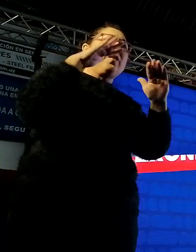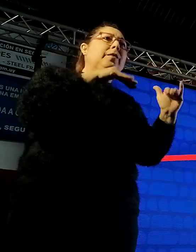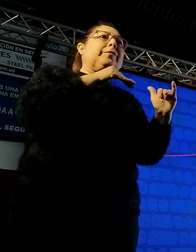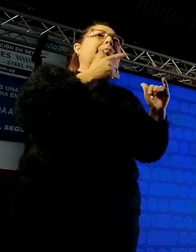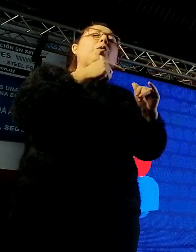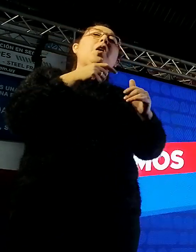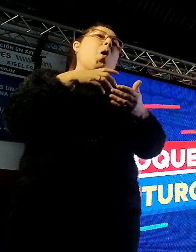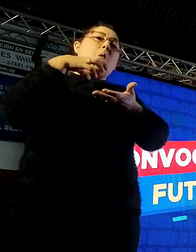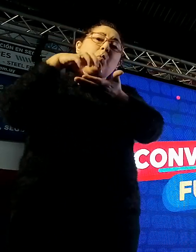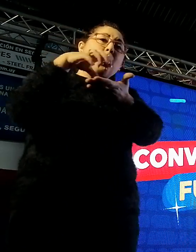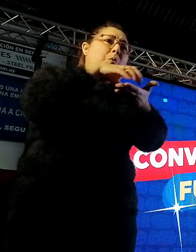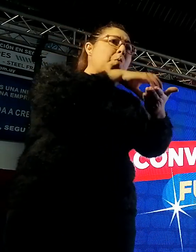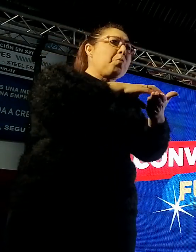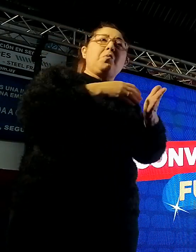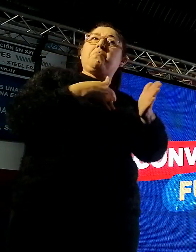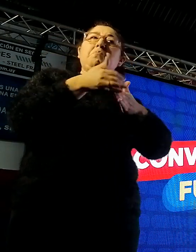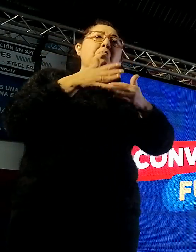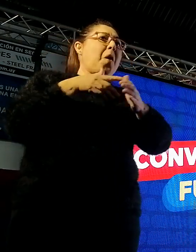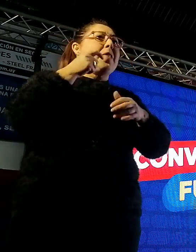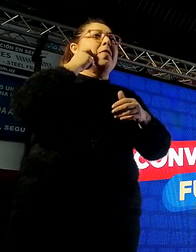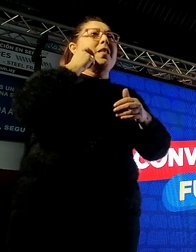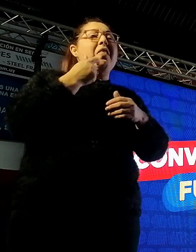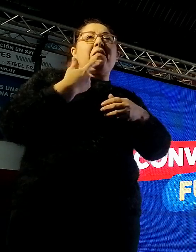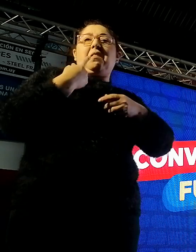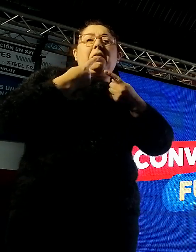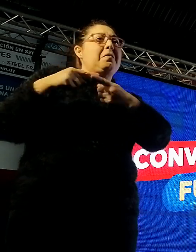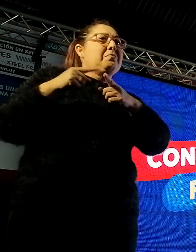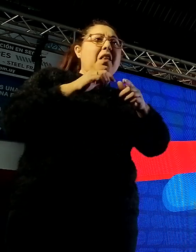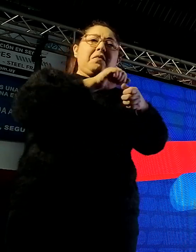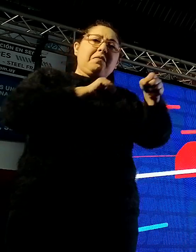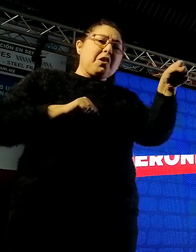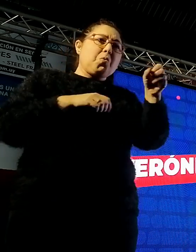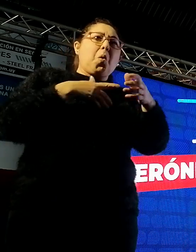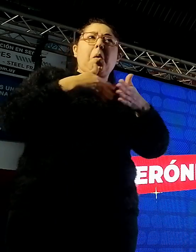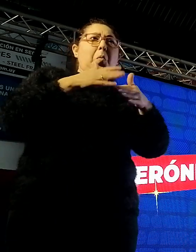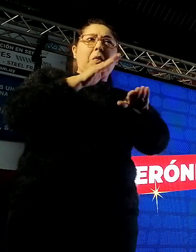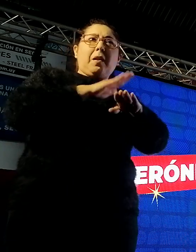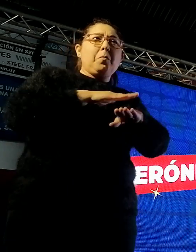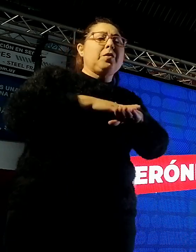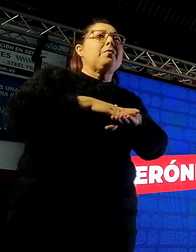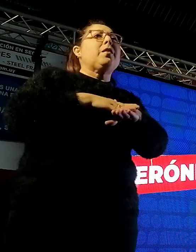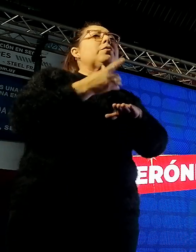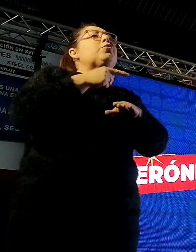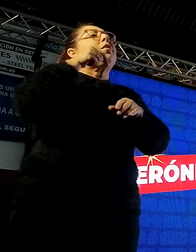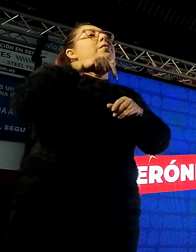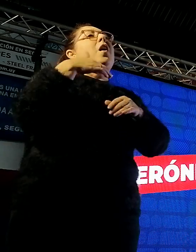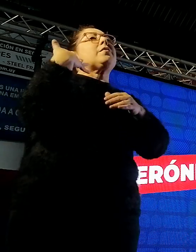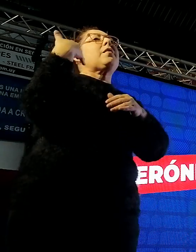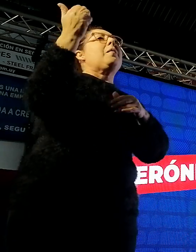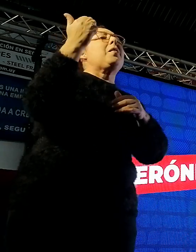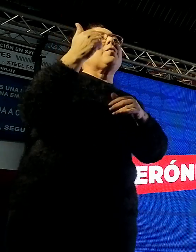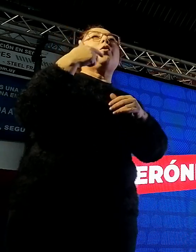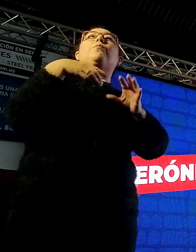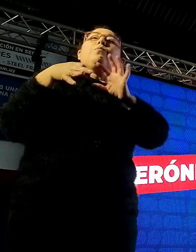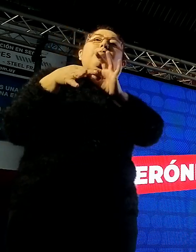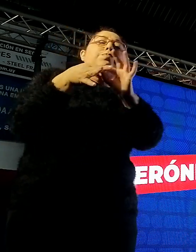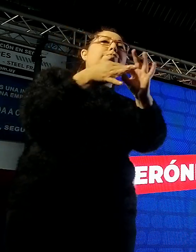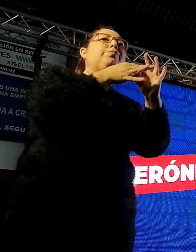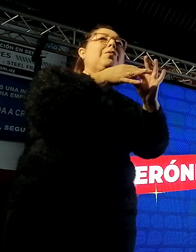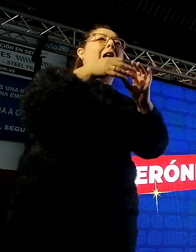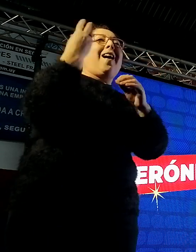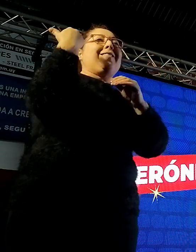allá de sectores, trayectorias, edades, títulos o responsabilidades por eso esta convocatoria está muy ligada a lo que